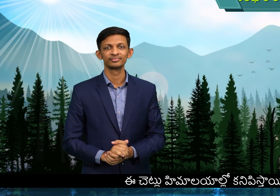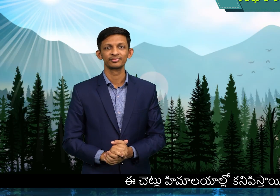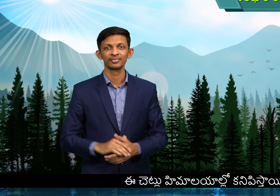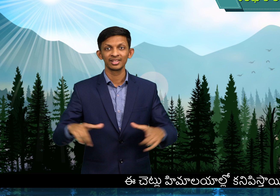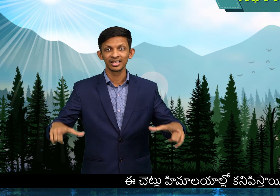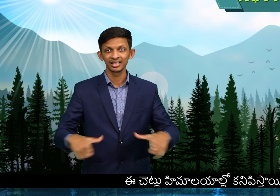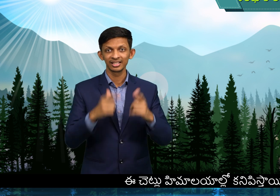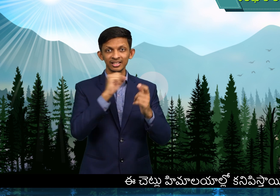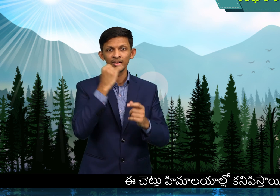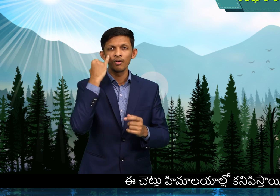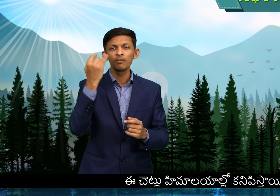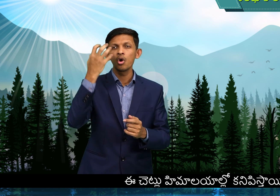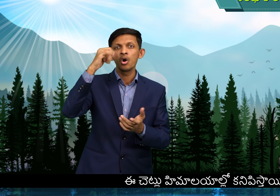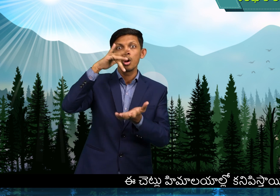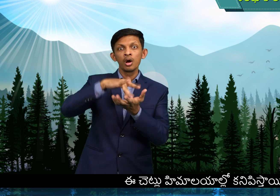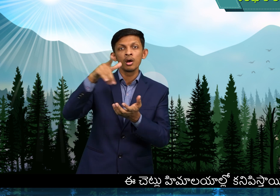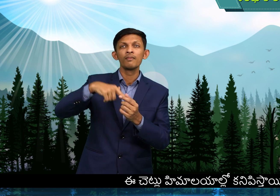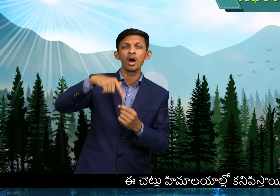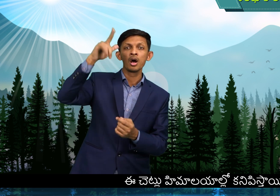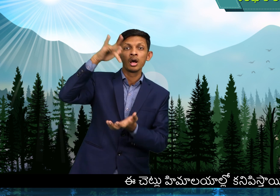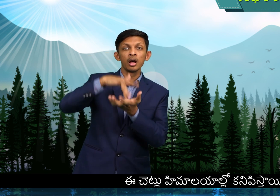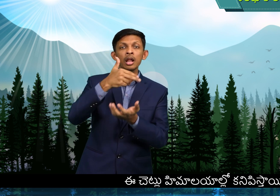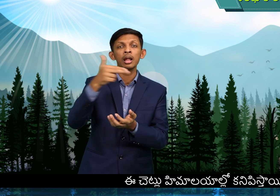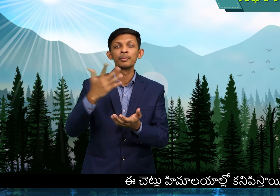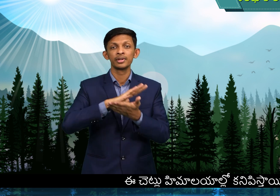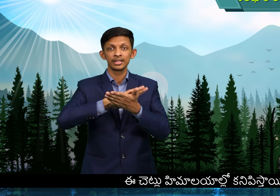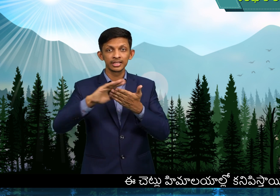ఈ చెట్లు హిమాలయాల్లో కనిపిస్తాయి.